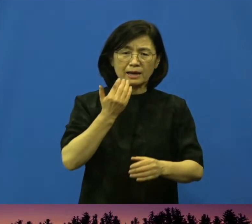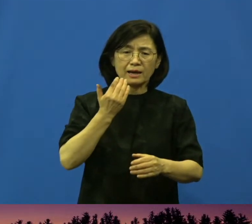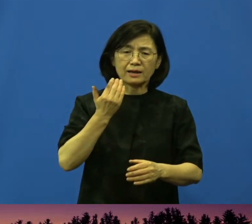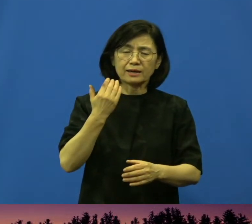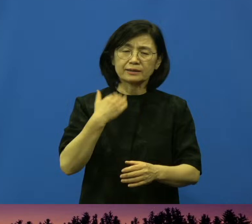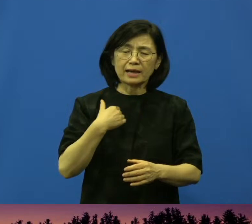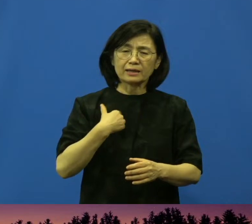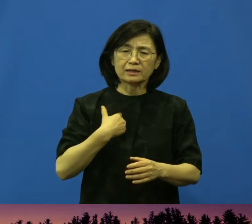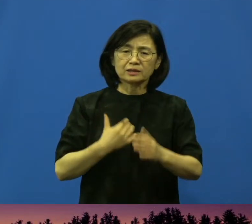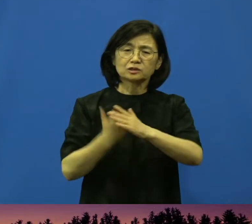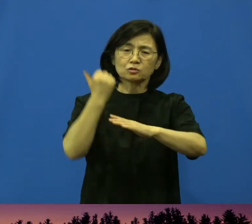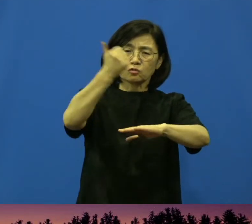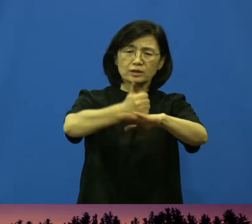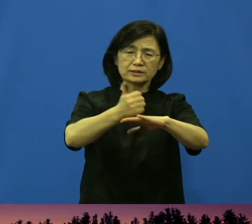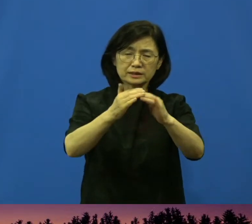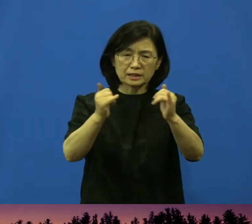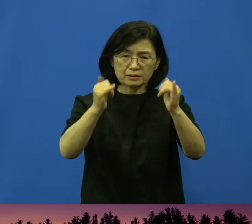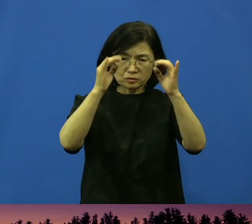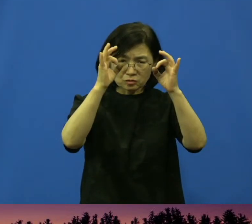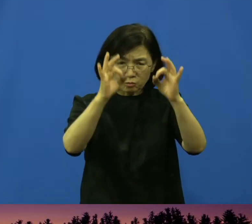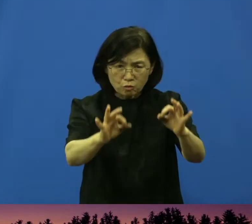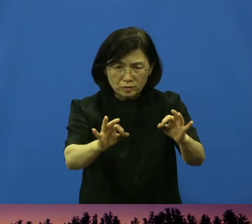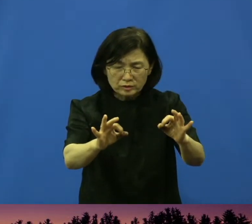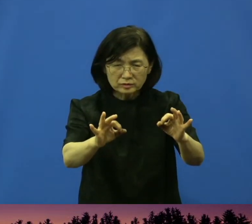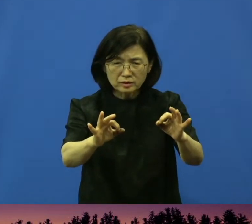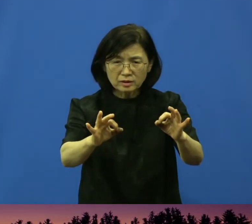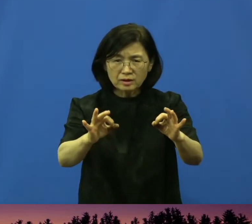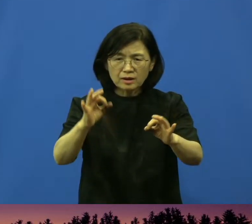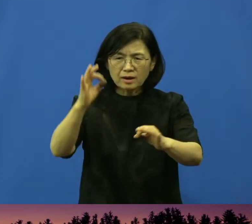여러분, 성공한 사람을 부러워하지 마세요.